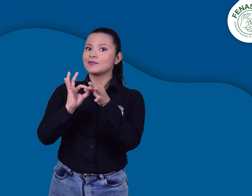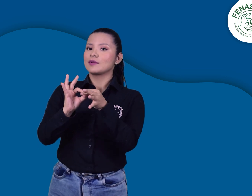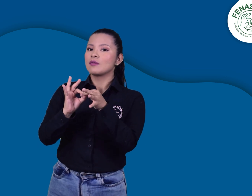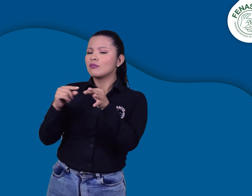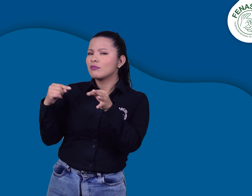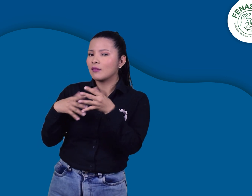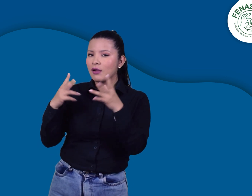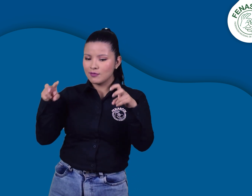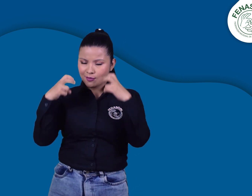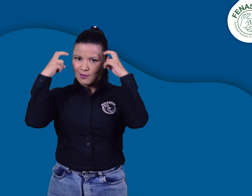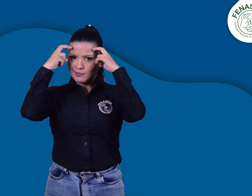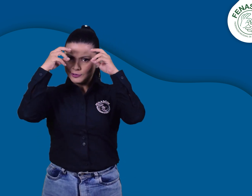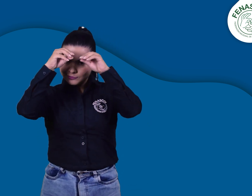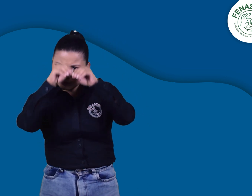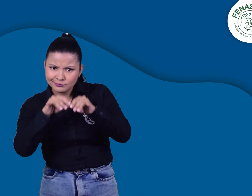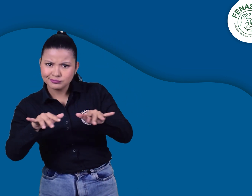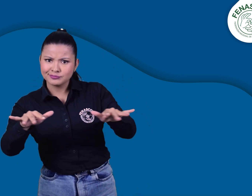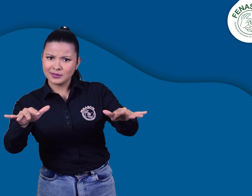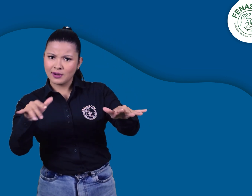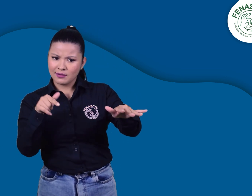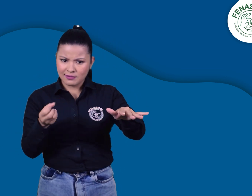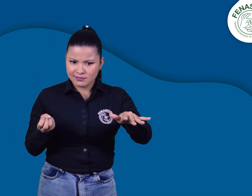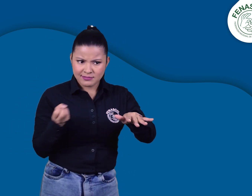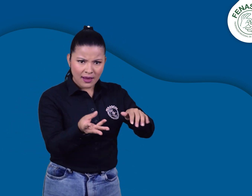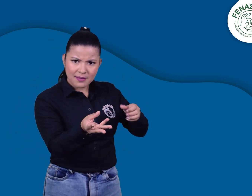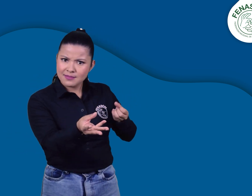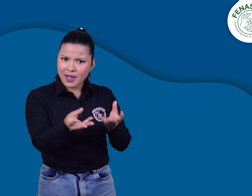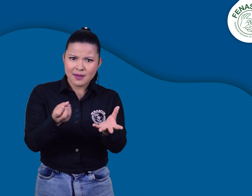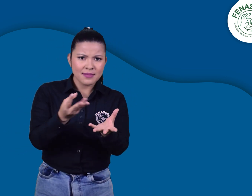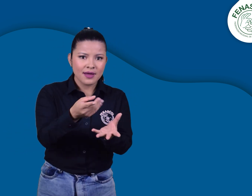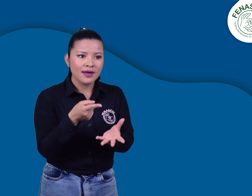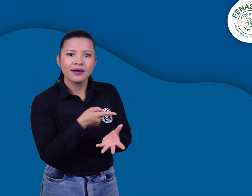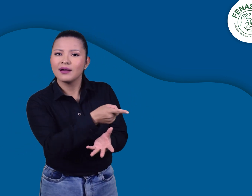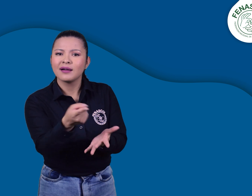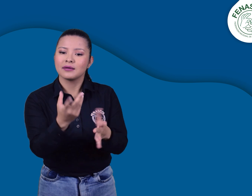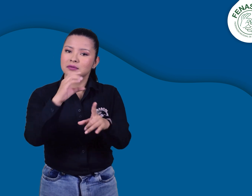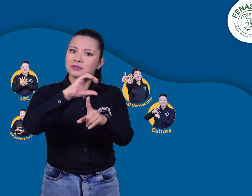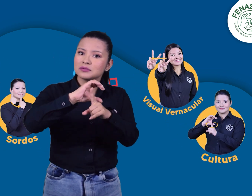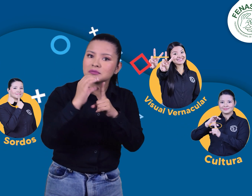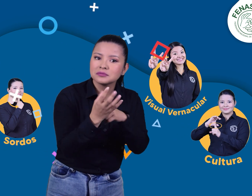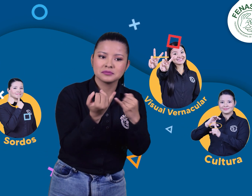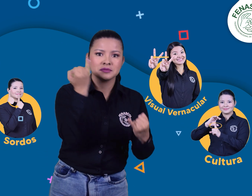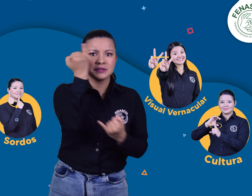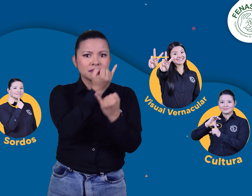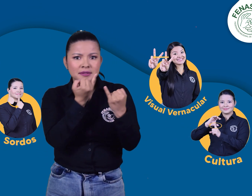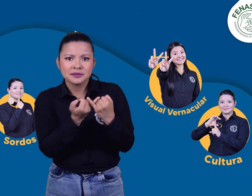En FENASCOL tenemos este espacio de transferencia de conocimientos relacionados con cultura,